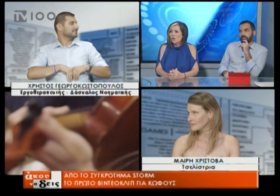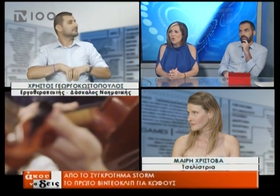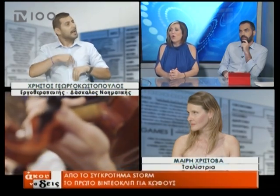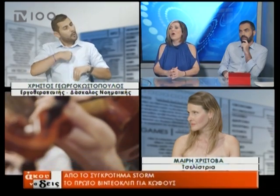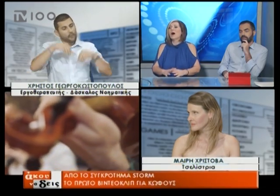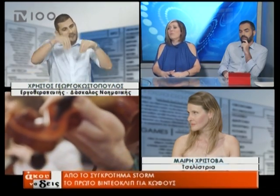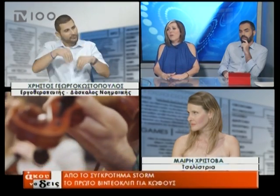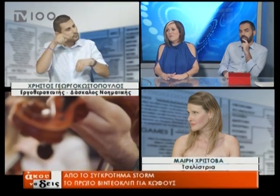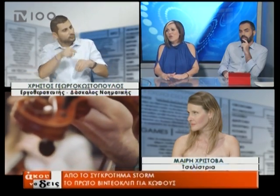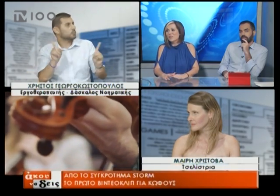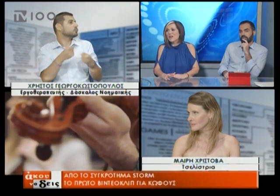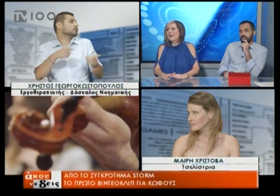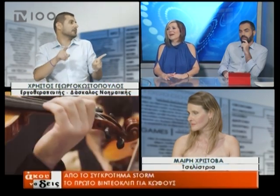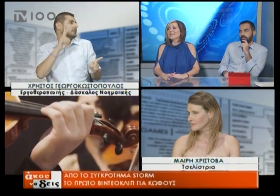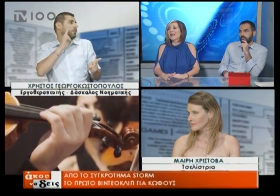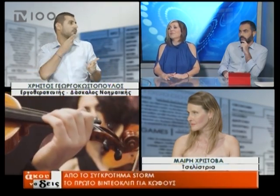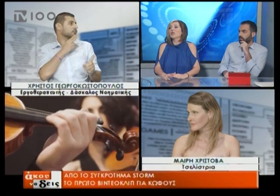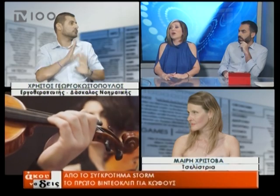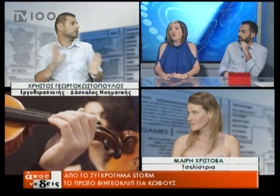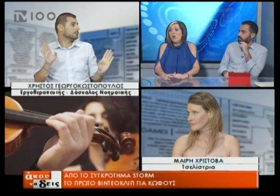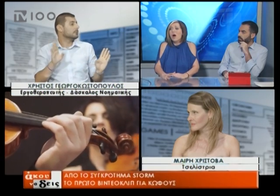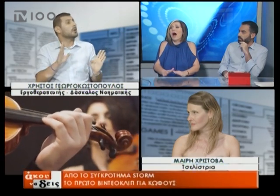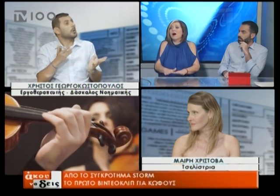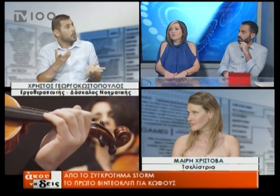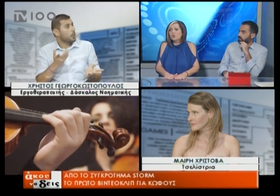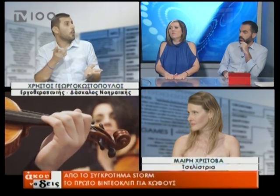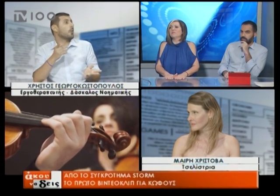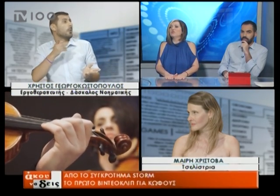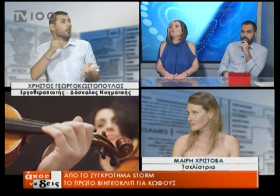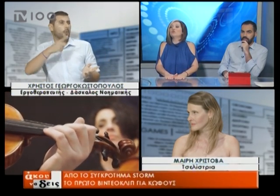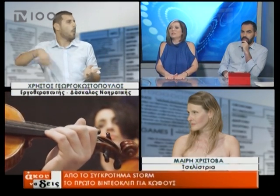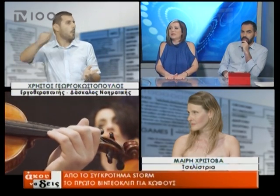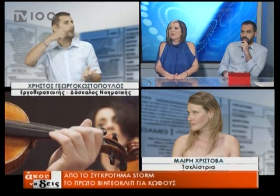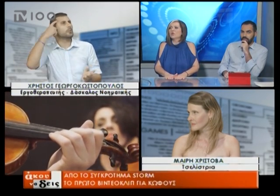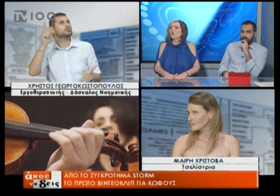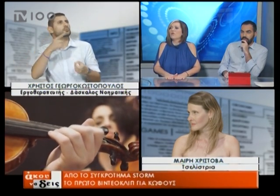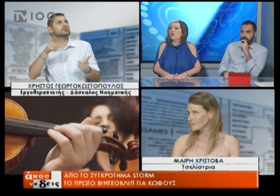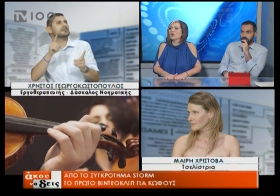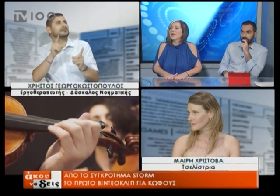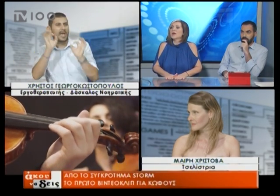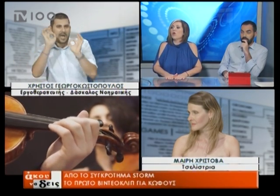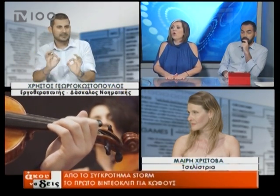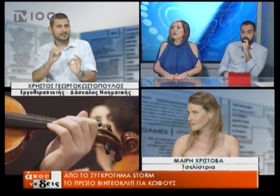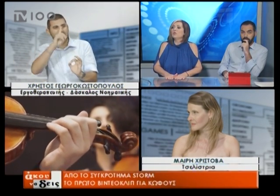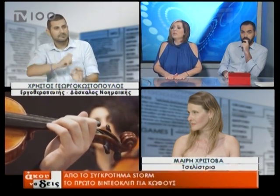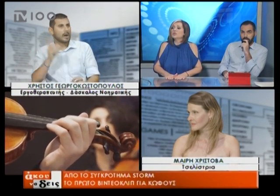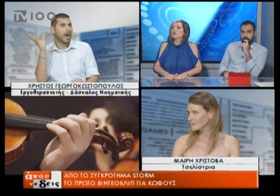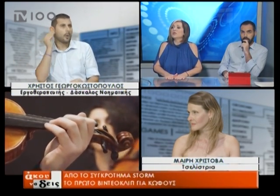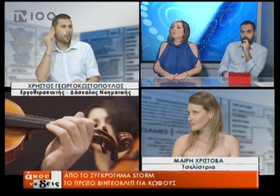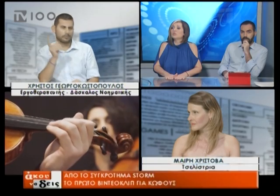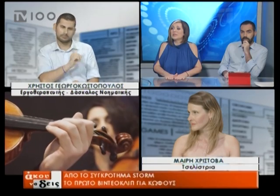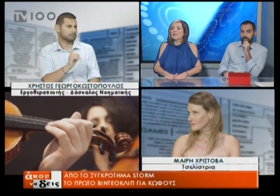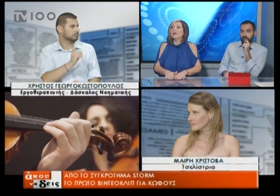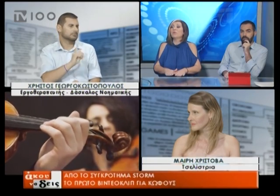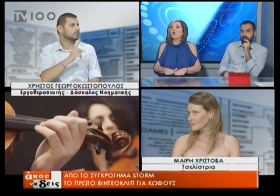αυτό με βοηθάει να καταλάβω. Και εγώ αυτό το βαφτίζω μουσική των κοφών. Όλοι νομίζουν ότι